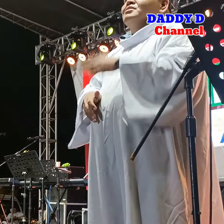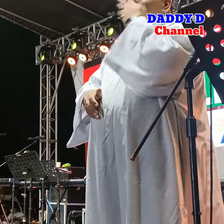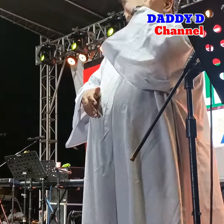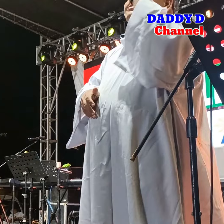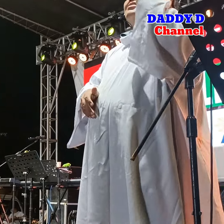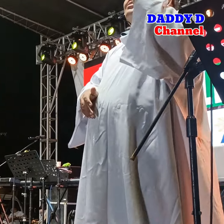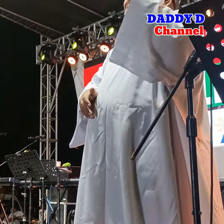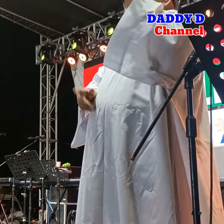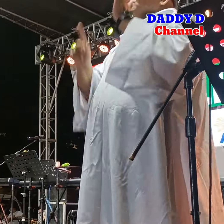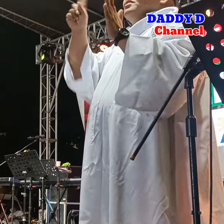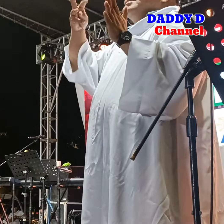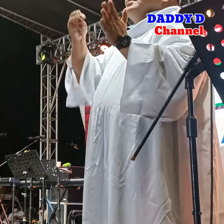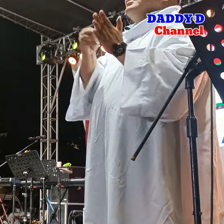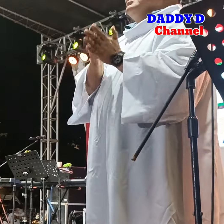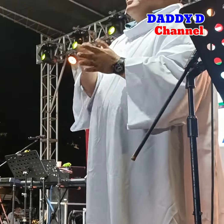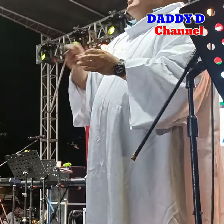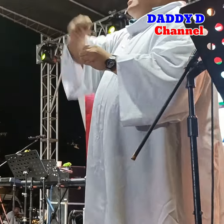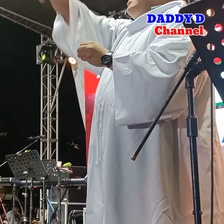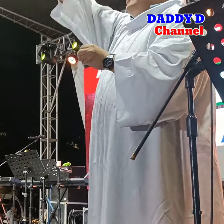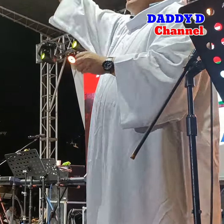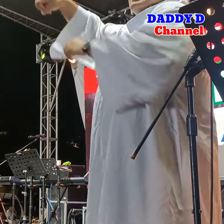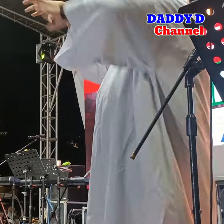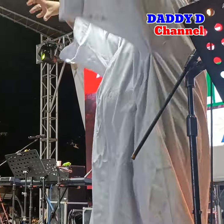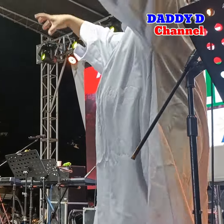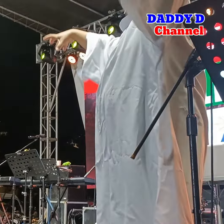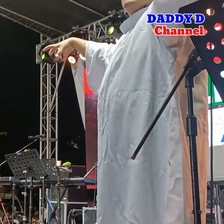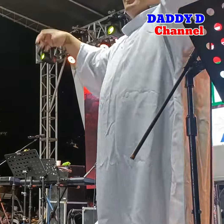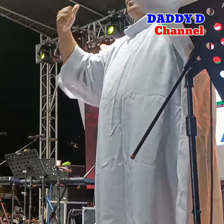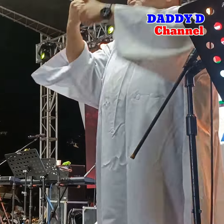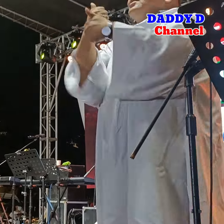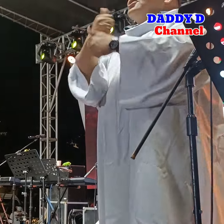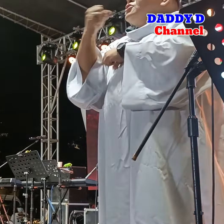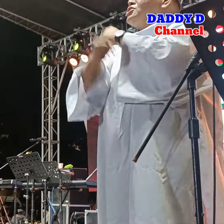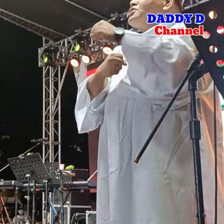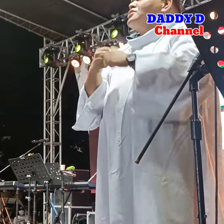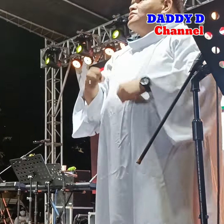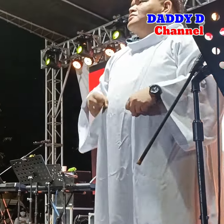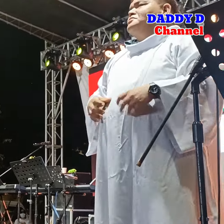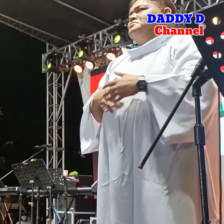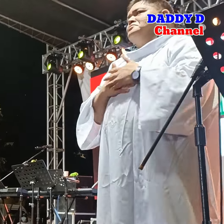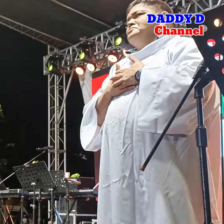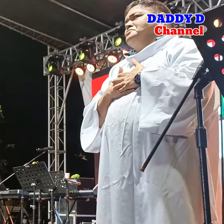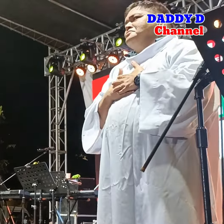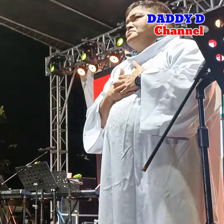Nangako siya 1 million housing units per year.